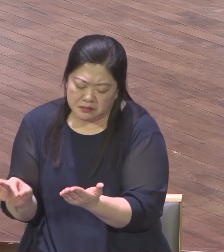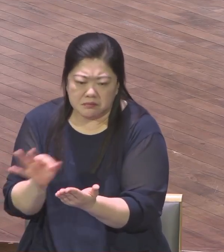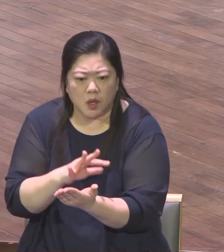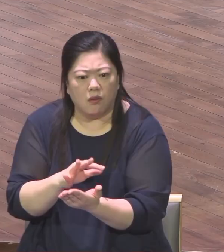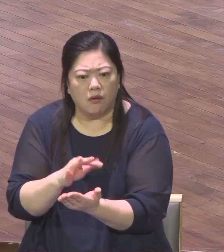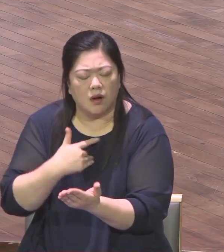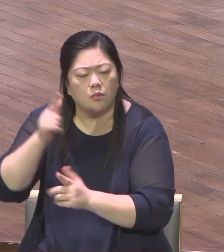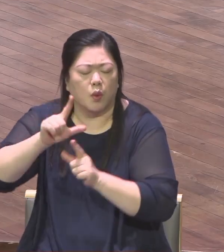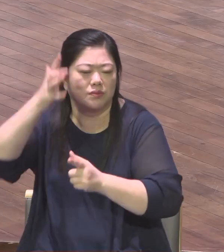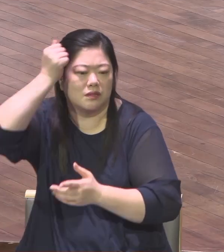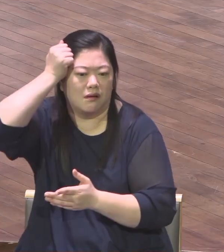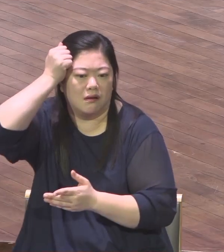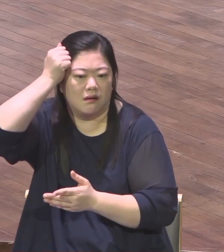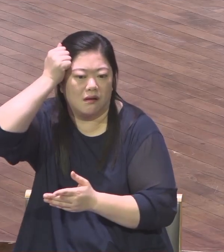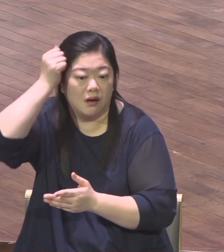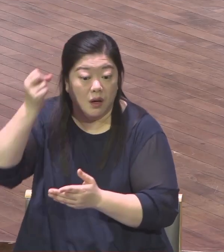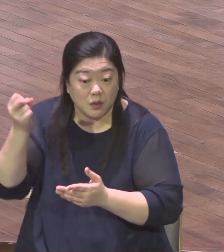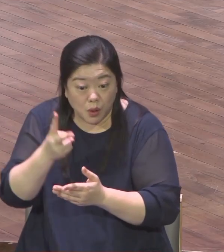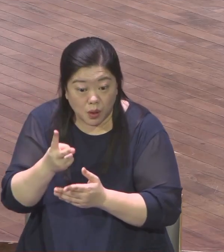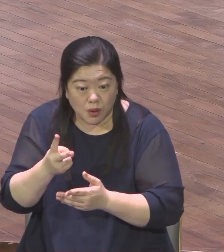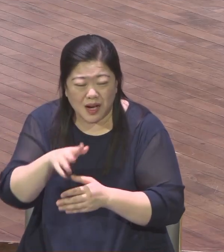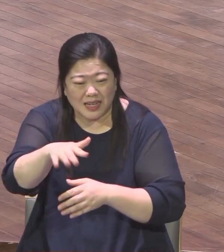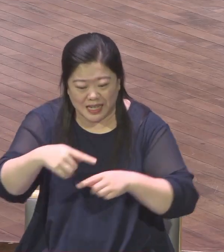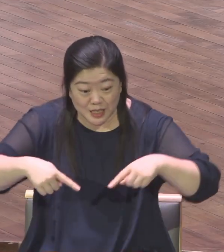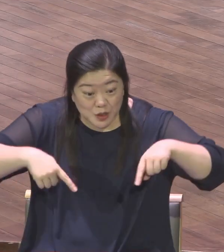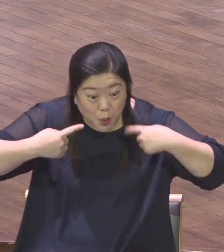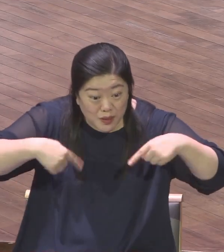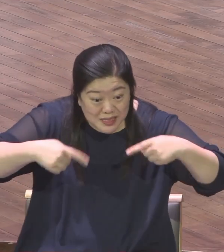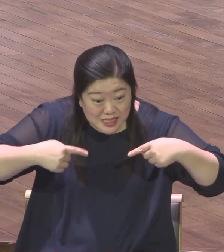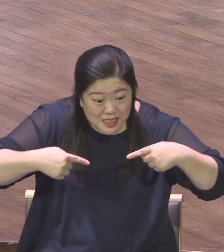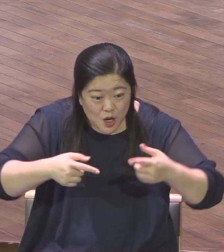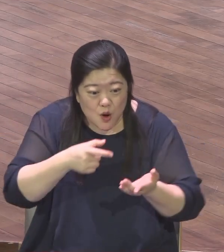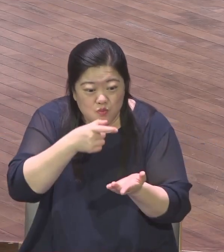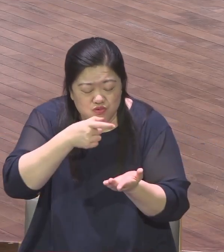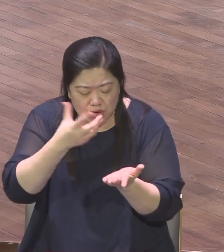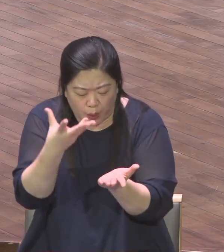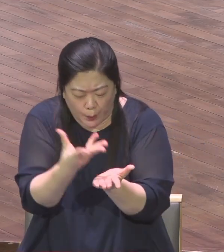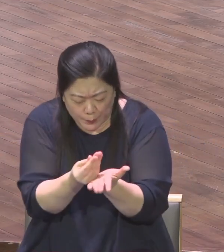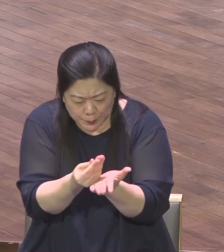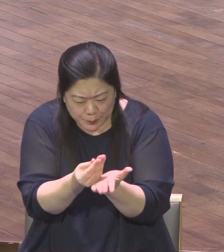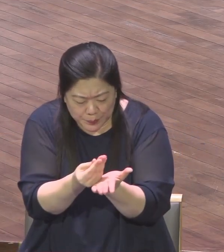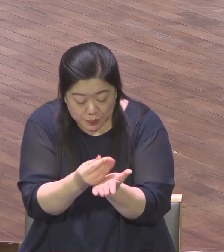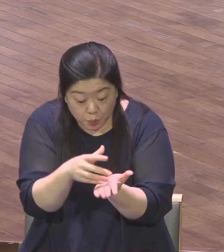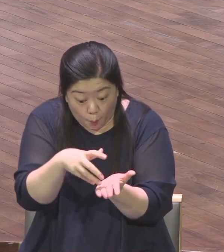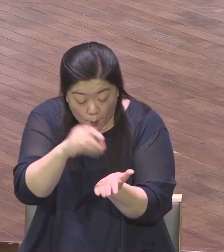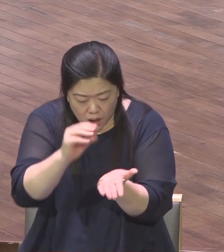성경이 전부 다 이렇게 다 헤어져 있어. 나의 사랑하는 잭비로 헤어졌어.